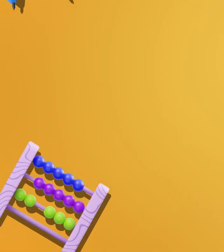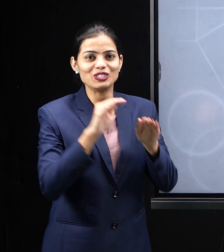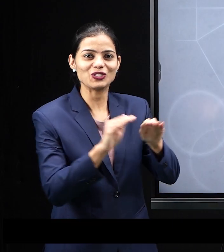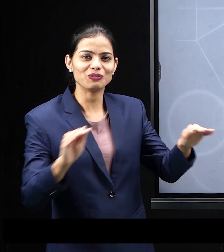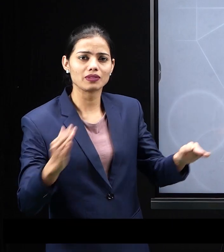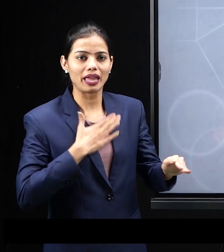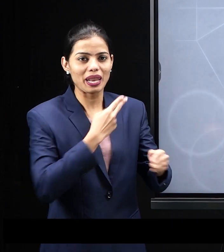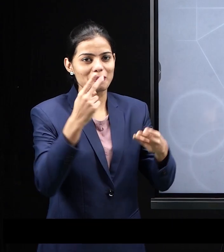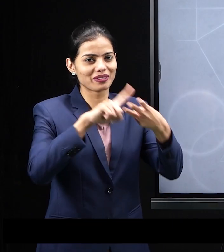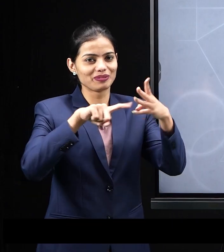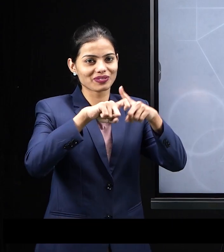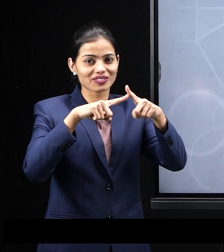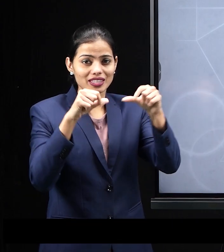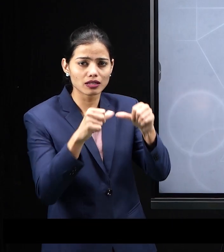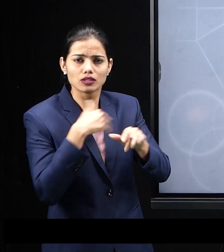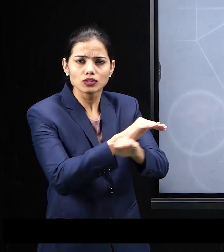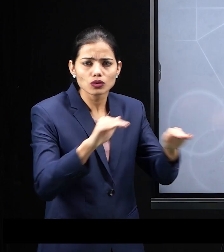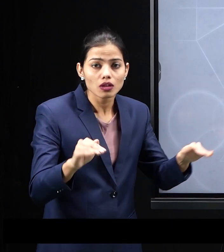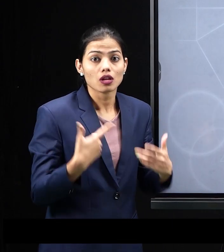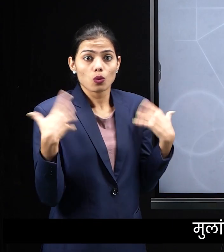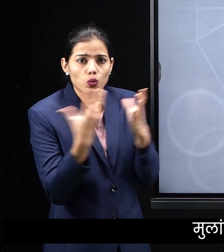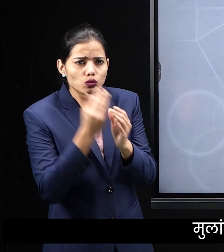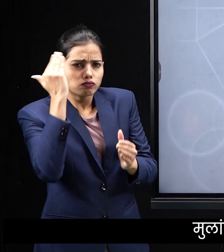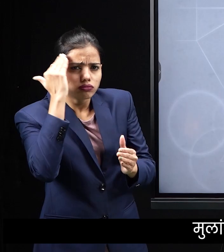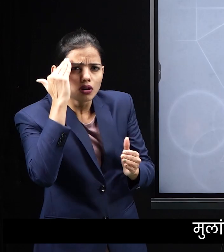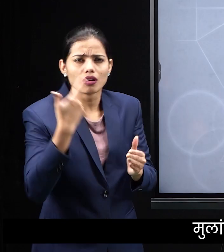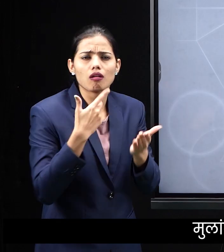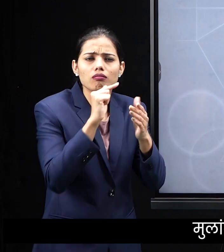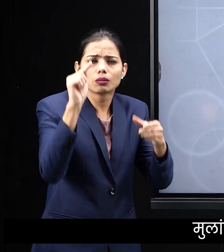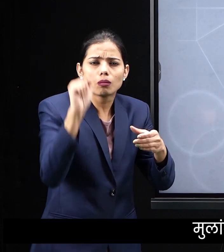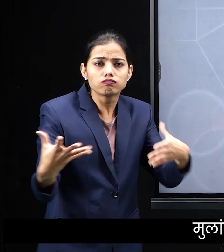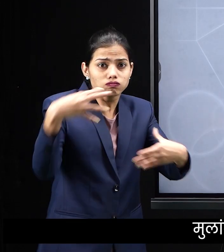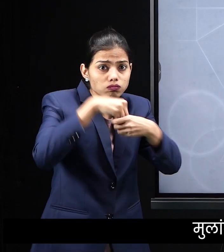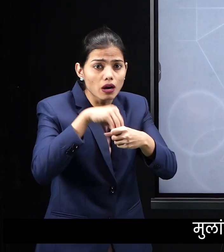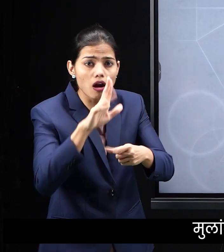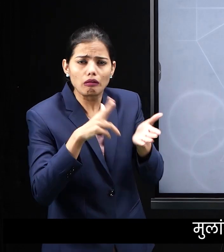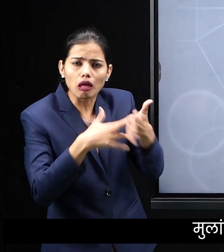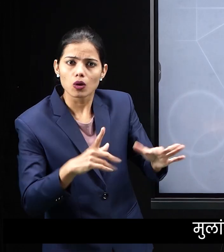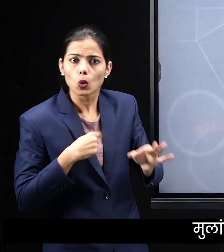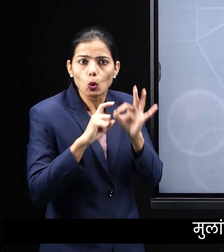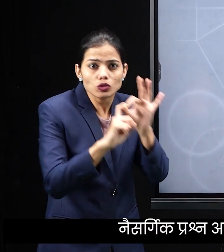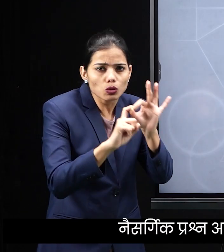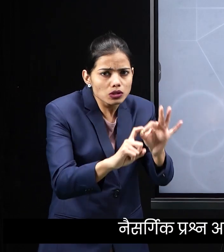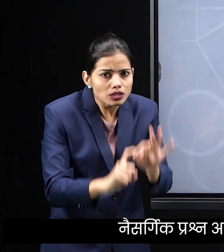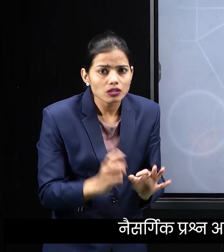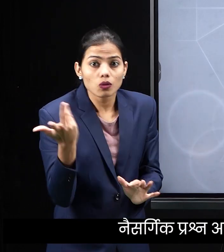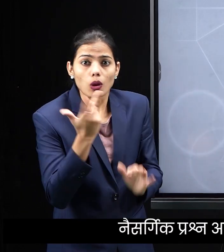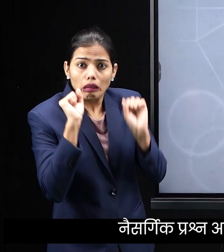नमस्कार विद्यार्थी, मी शालिनी आहे. मुलांनो, आम्हाला संच माहित आहोत. नैसर्गिक प्रक्ष